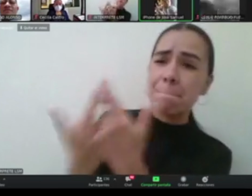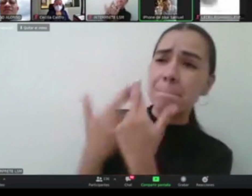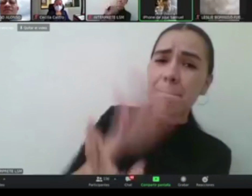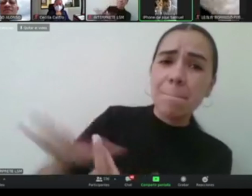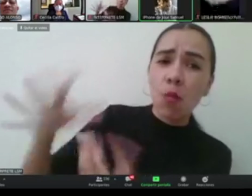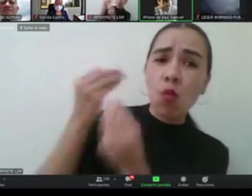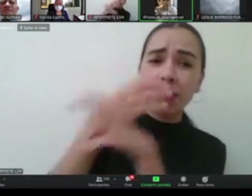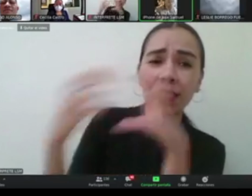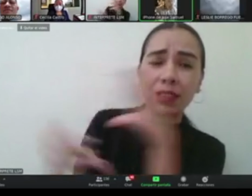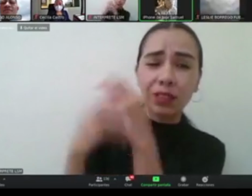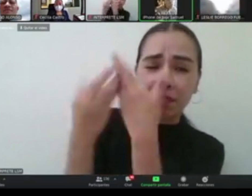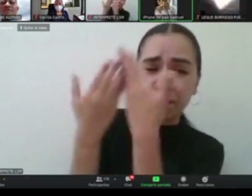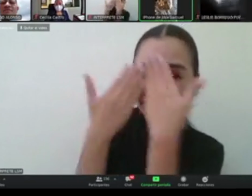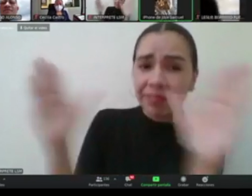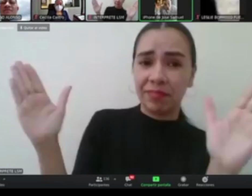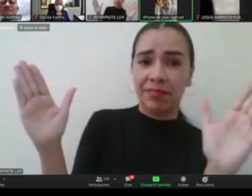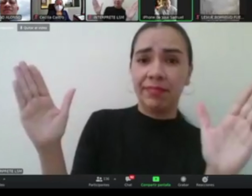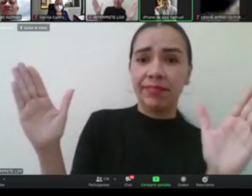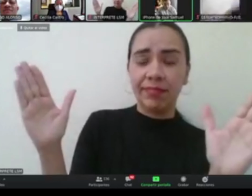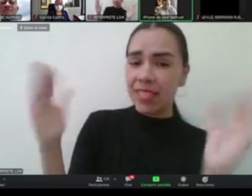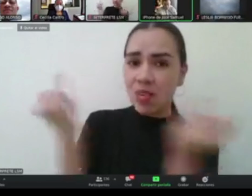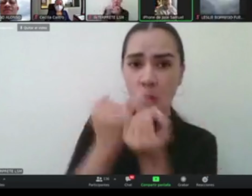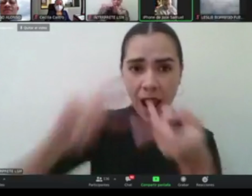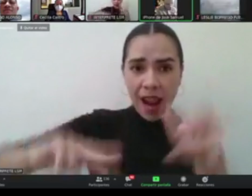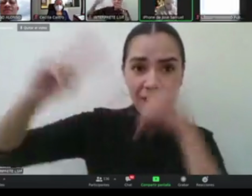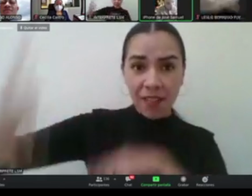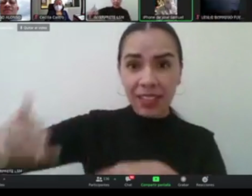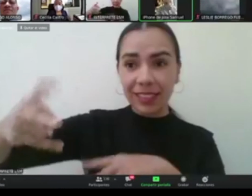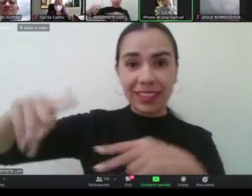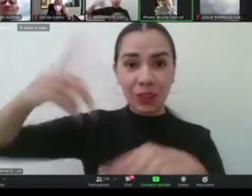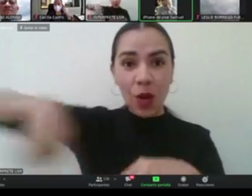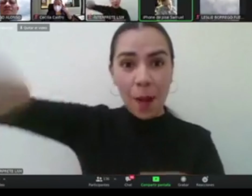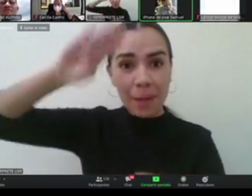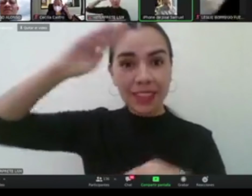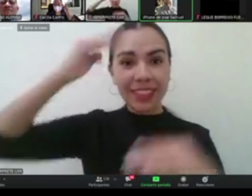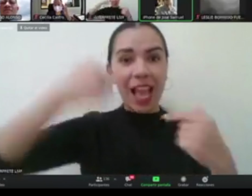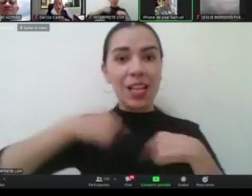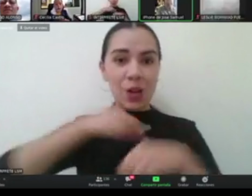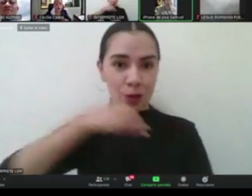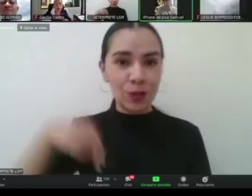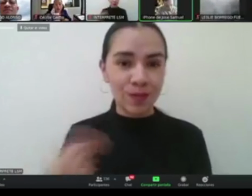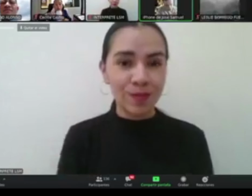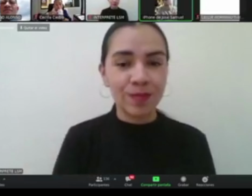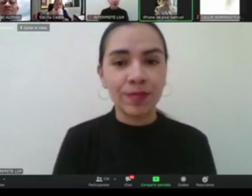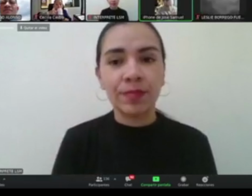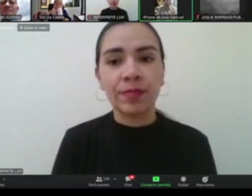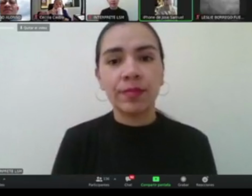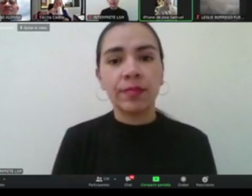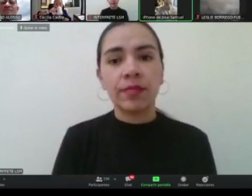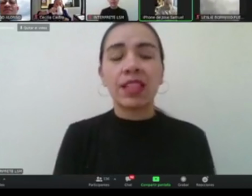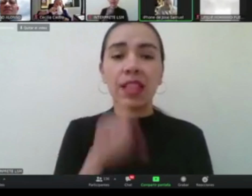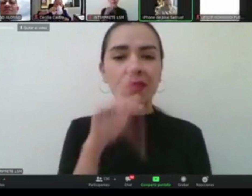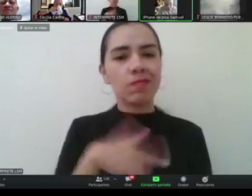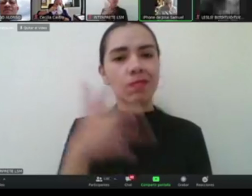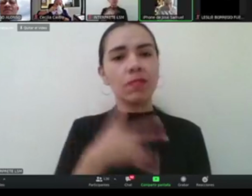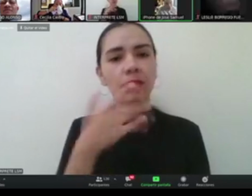como el resto debería pensar en nosotros, nosotros también en el resto, ¿verdad? me preocupa, me preocupa,